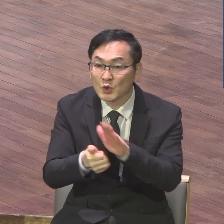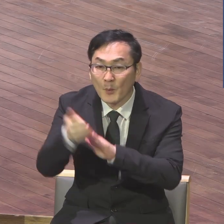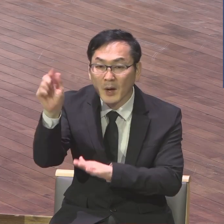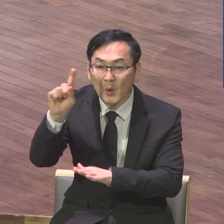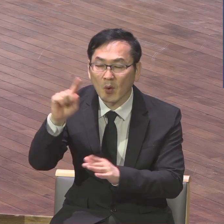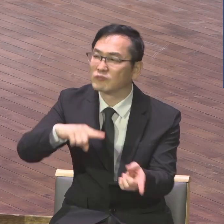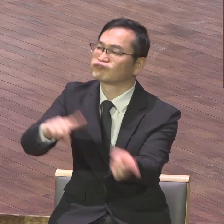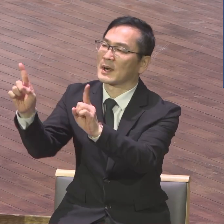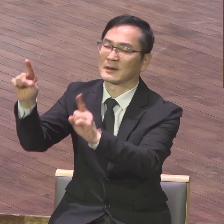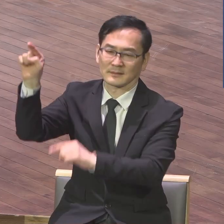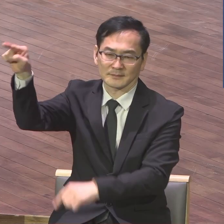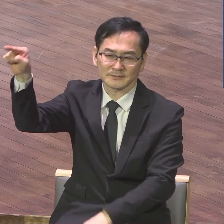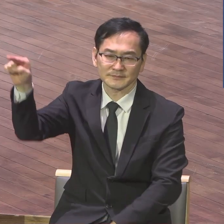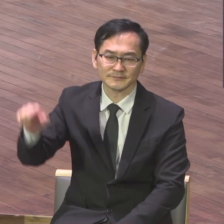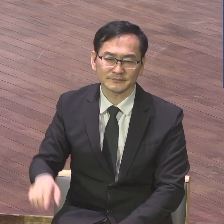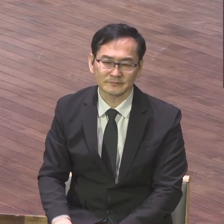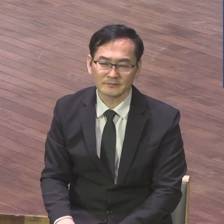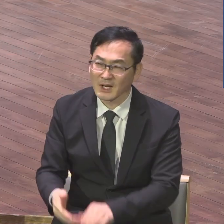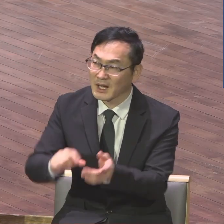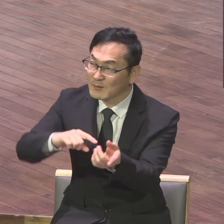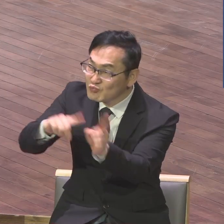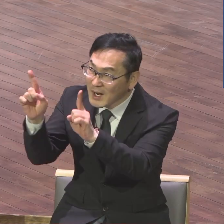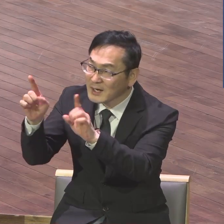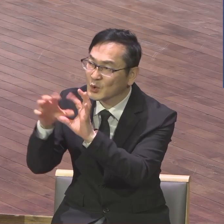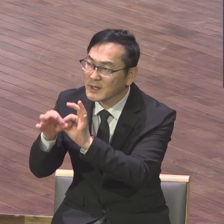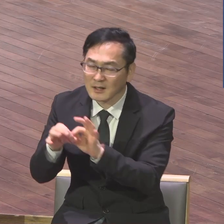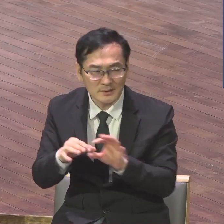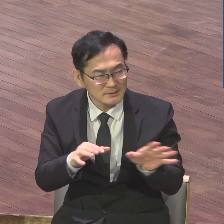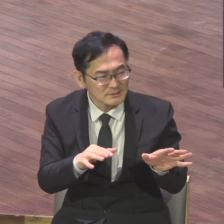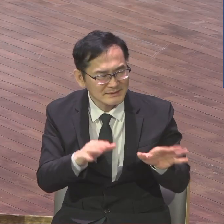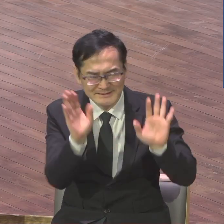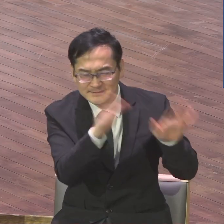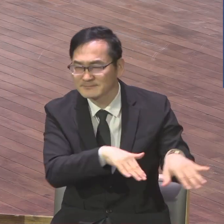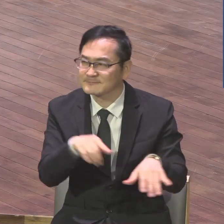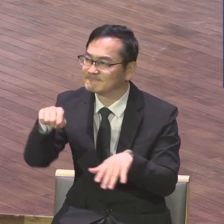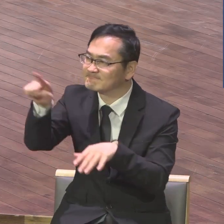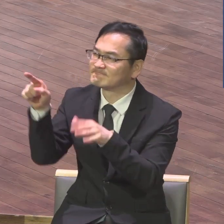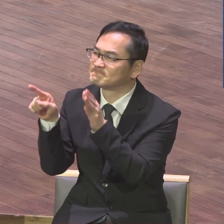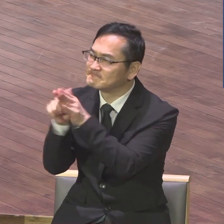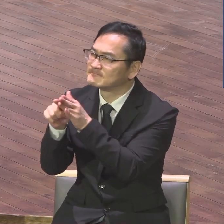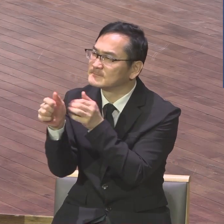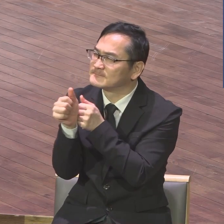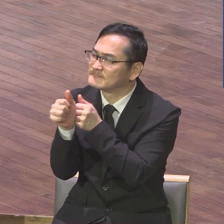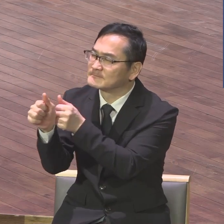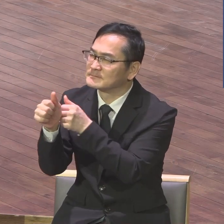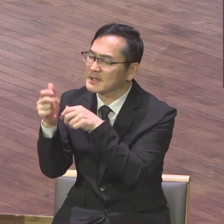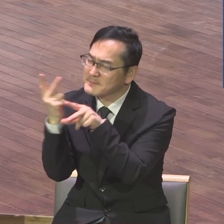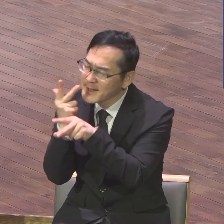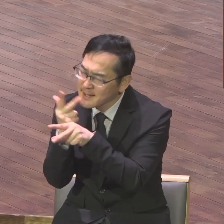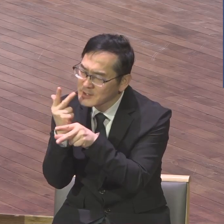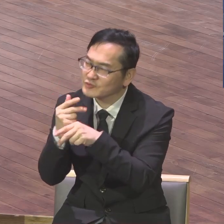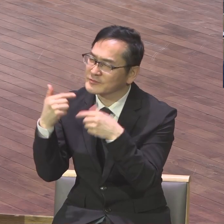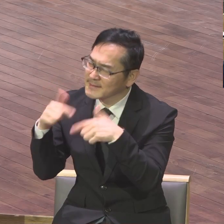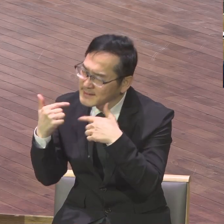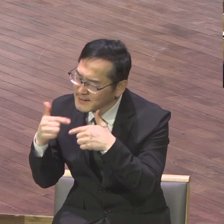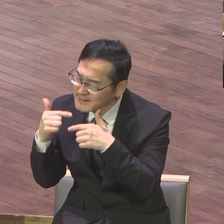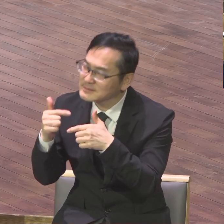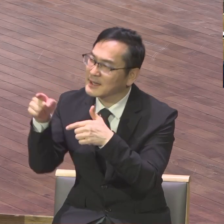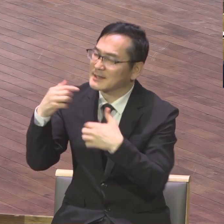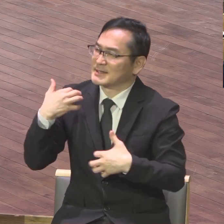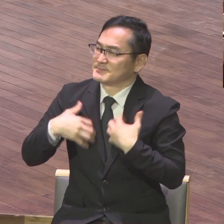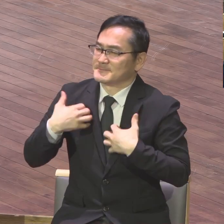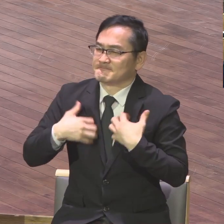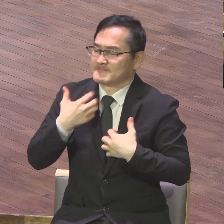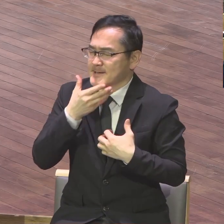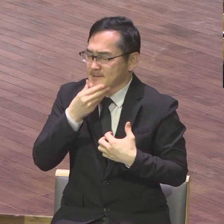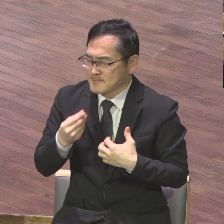이 부활을 통해서 한 주간 또 힘차게 매일 매주 매년 살아가시길 바랍니다.